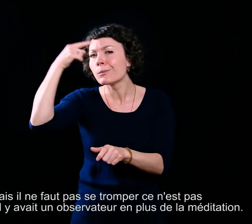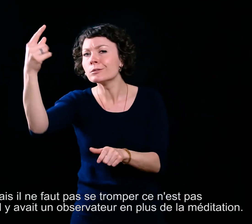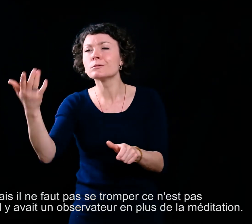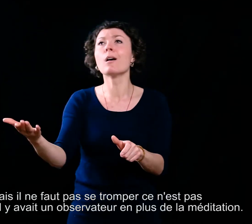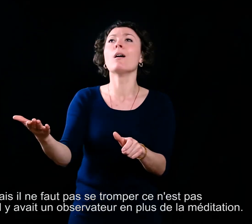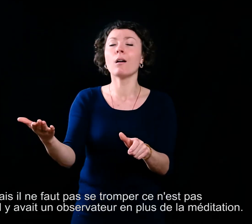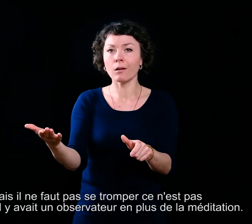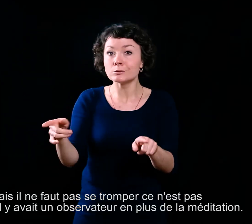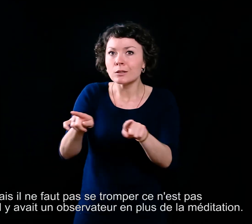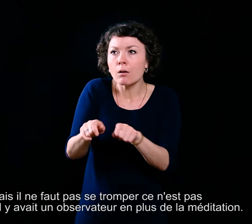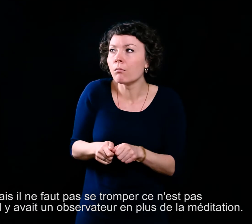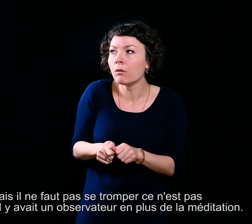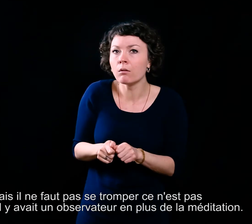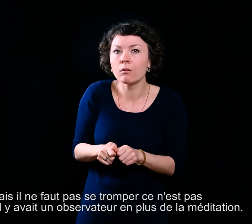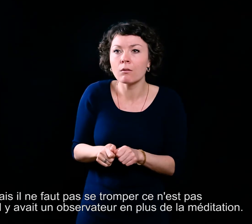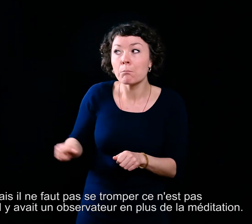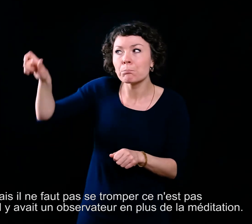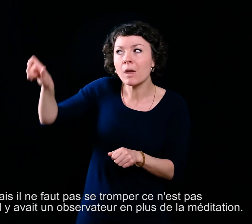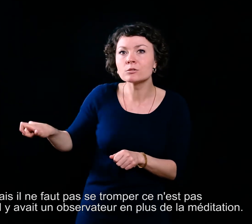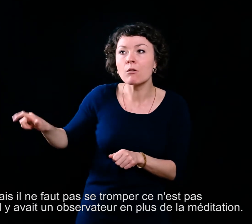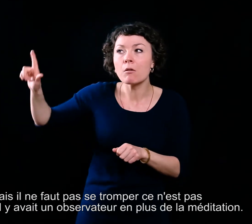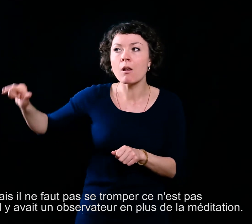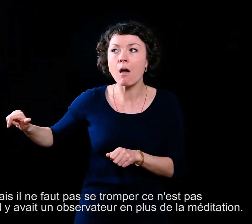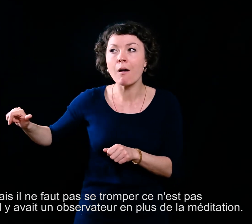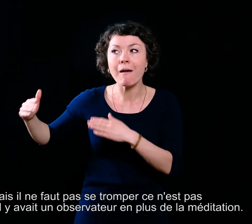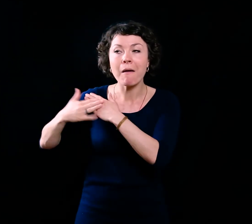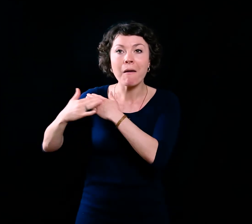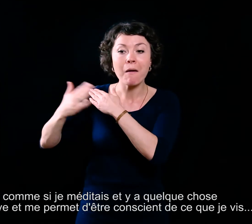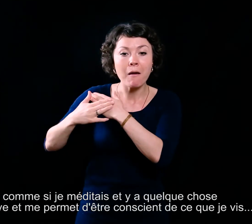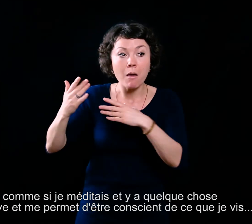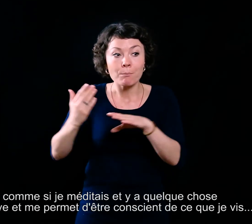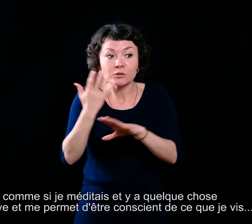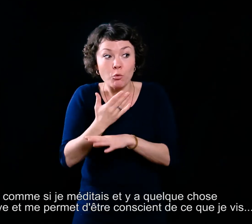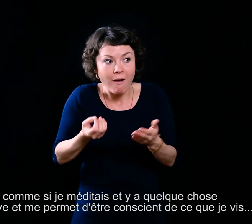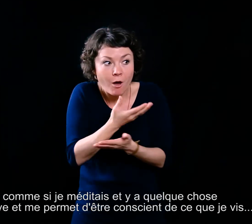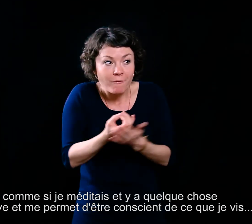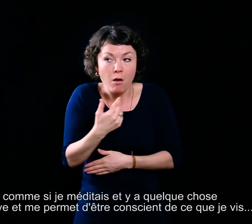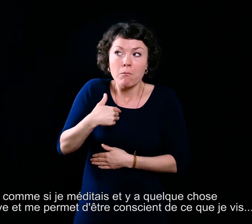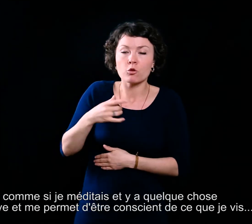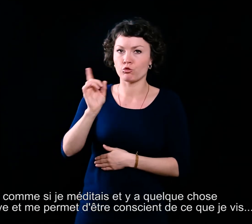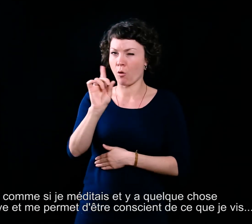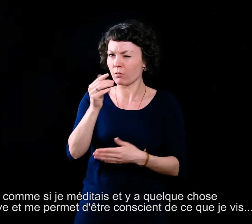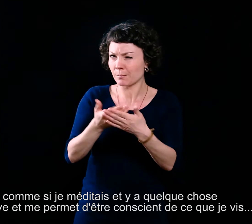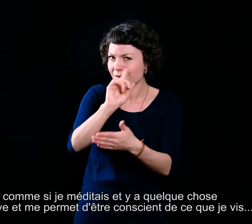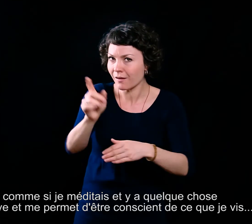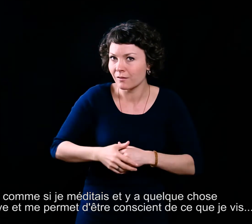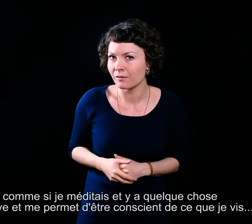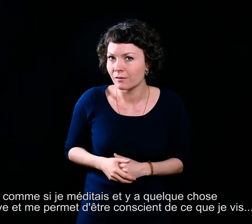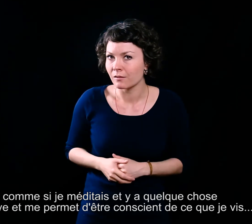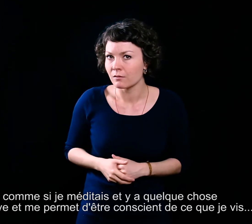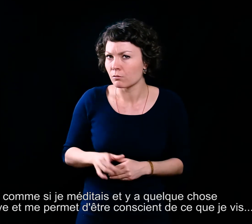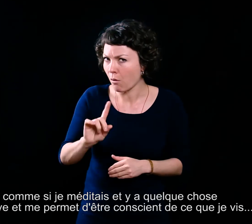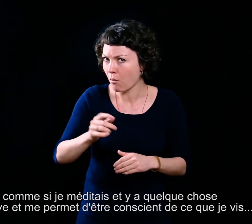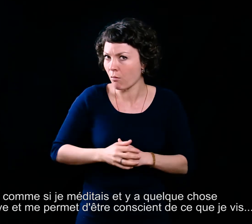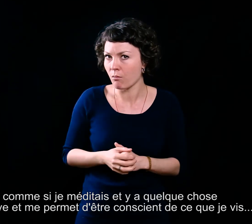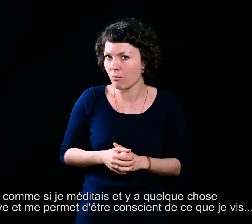s'il y avait un observateur en plus de la méditation. C'est comme si je méditais et il y a quelque chose qui m'observe